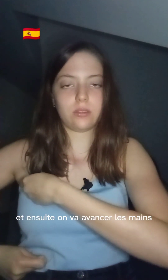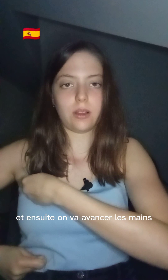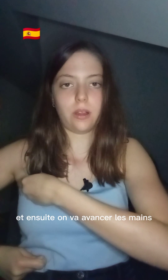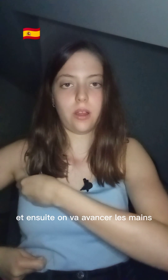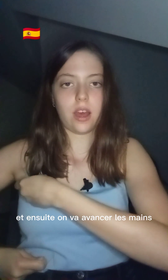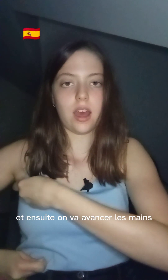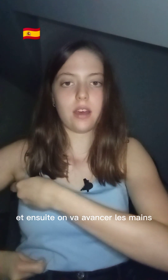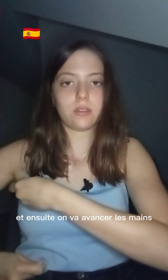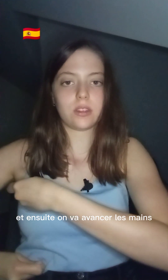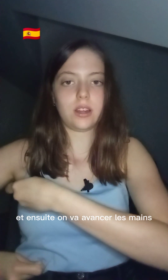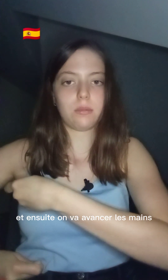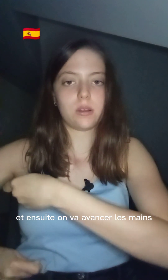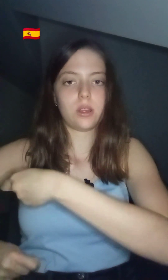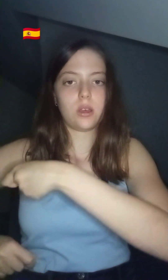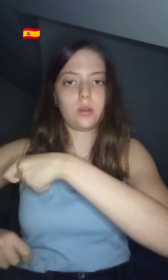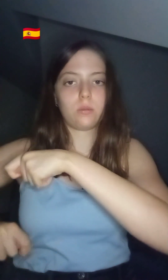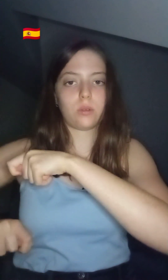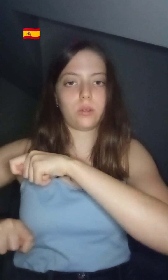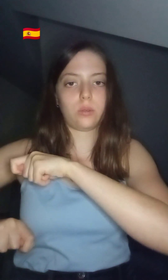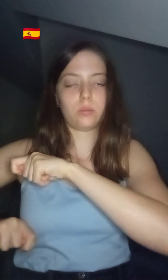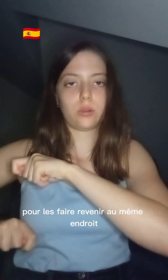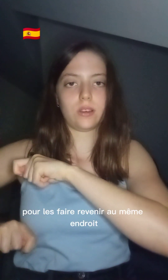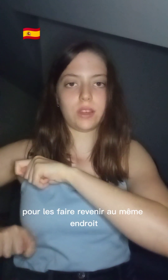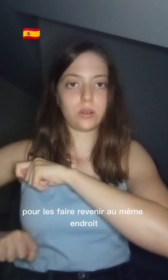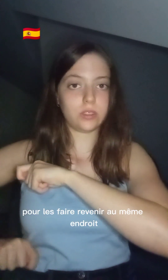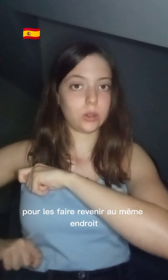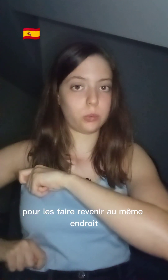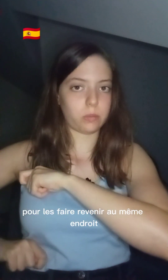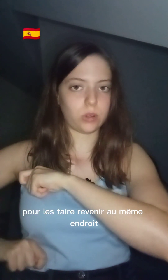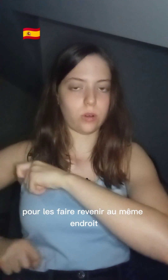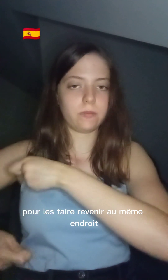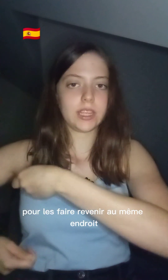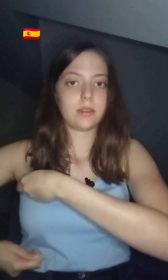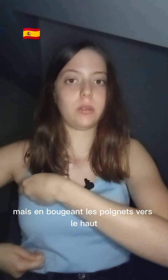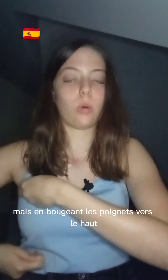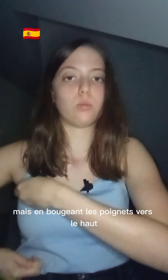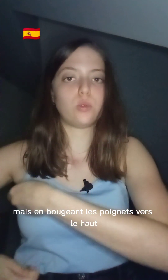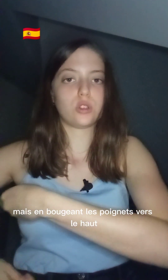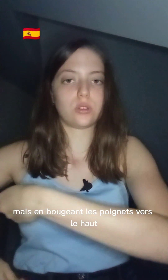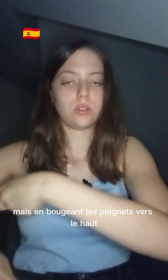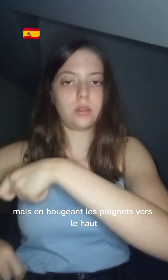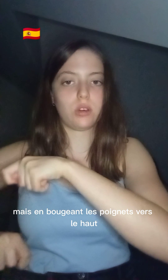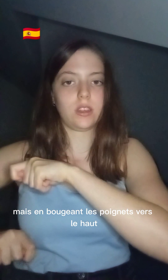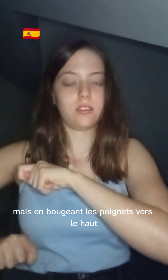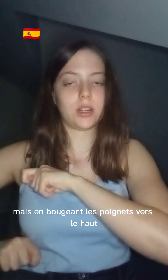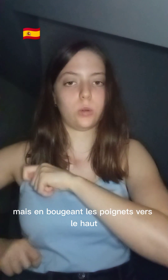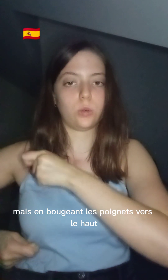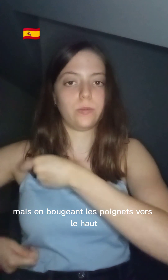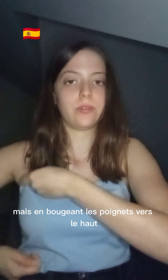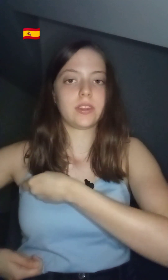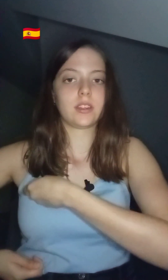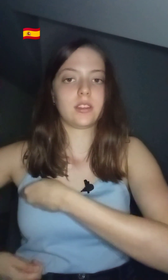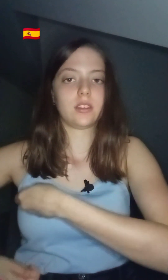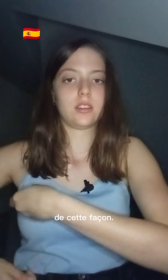va avancer les mains pour les faire revenir au même endroit, mais en bougeant les poignets vers le haut. De cette